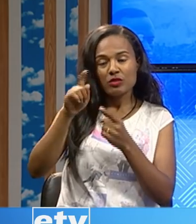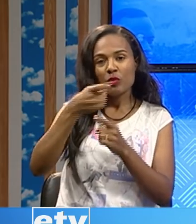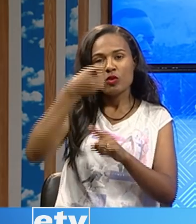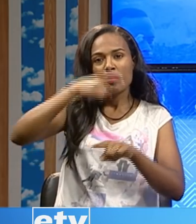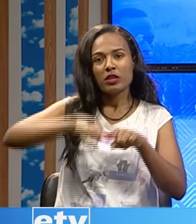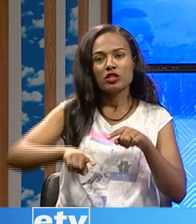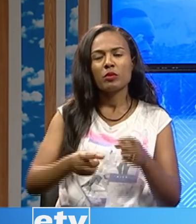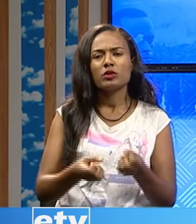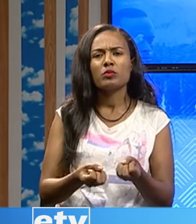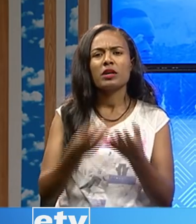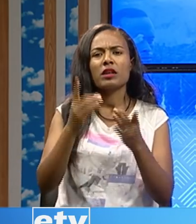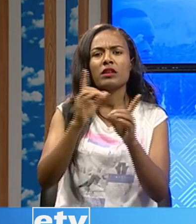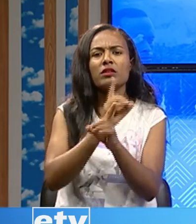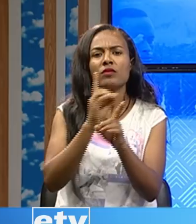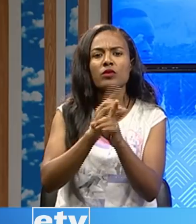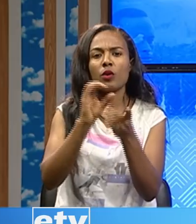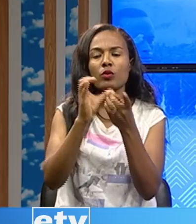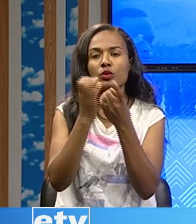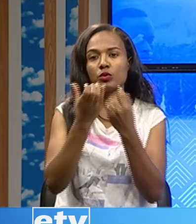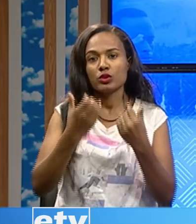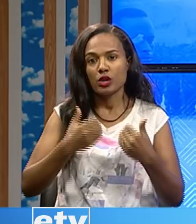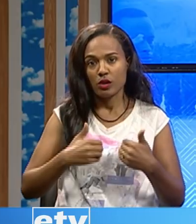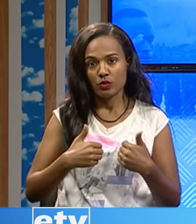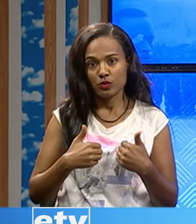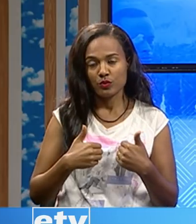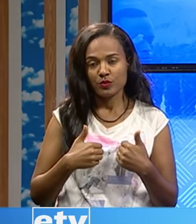በርካታ የተፈጠሩ አይ ዲፈረንሰስ አሉ